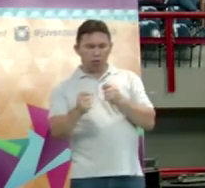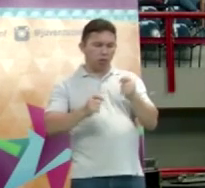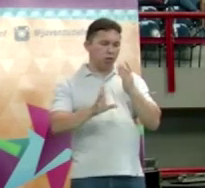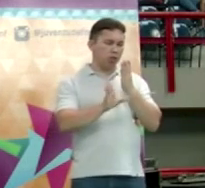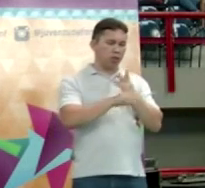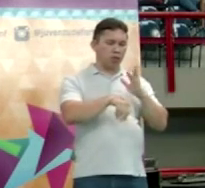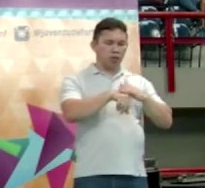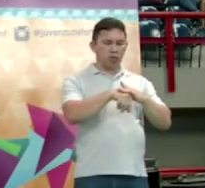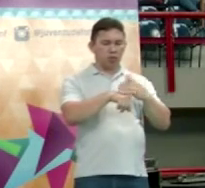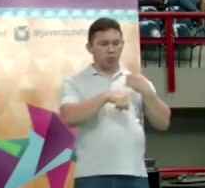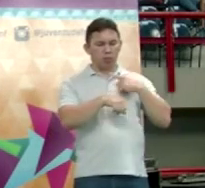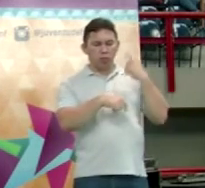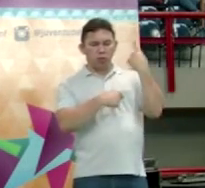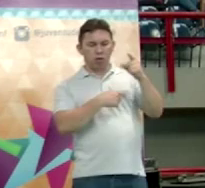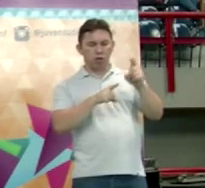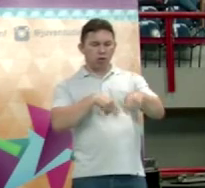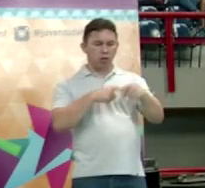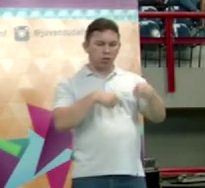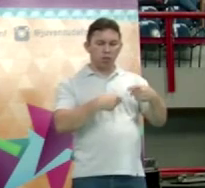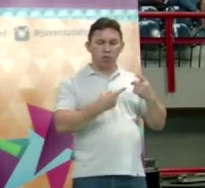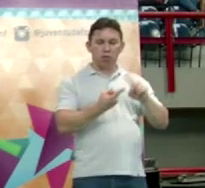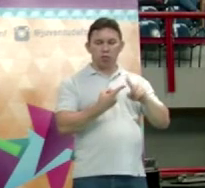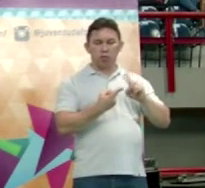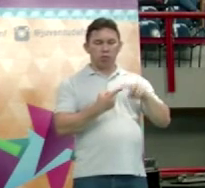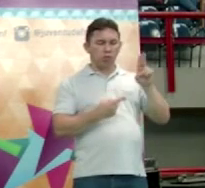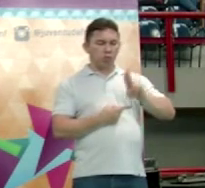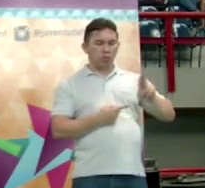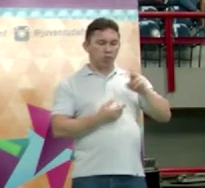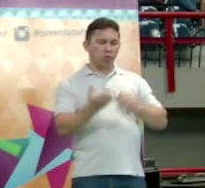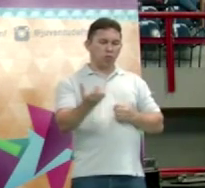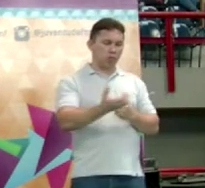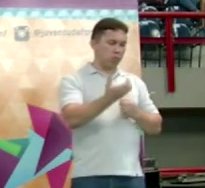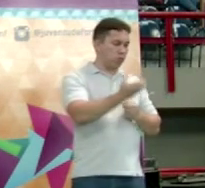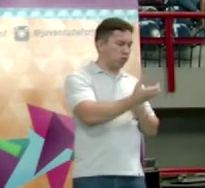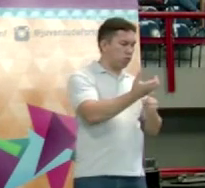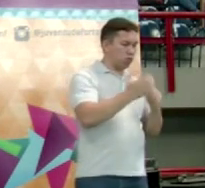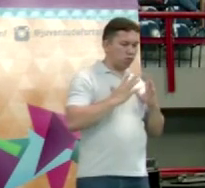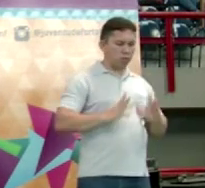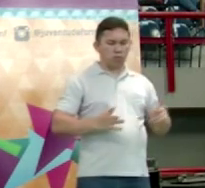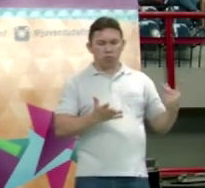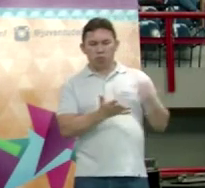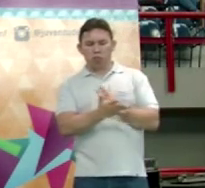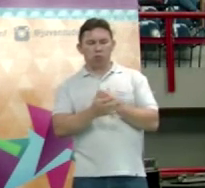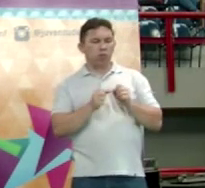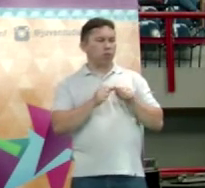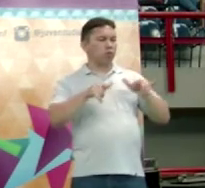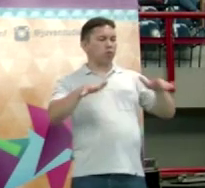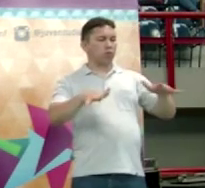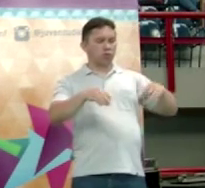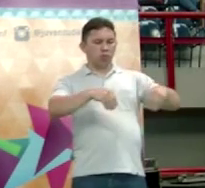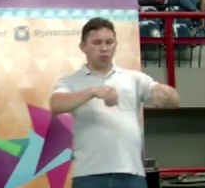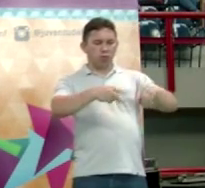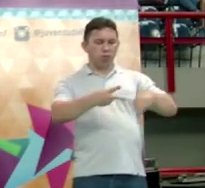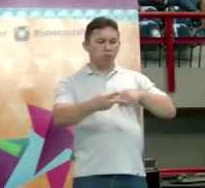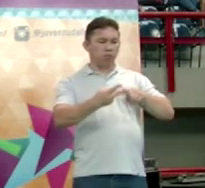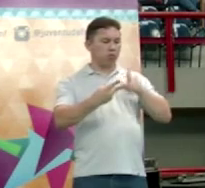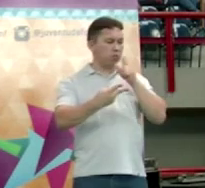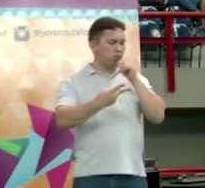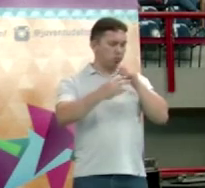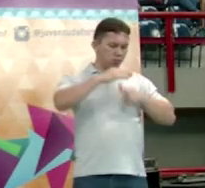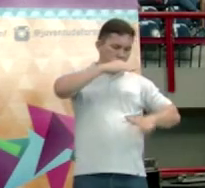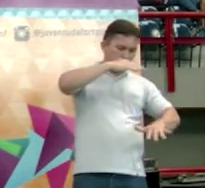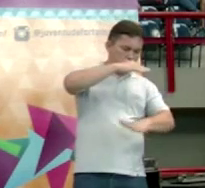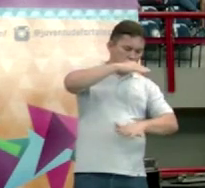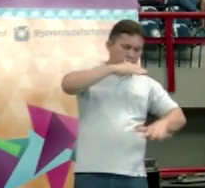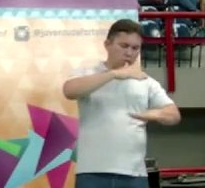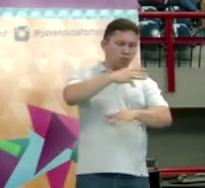pragas agrícolas. Por outro lado, o uso frequente dos agrotóxicos pode causar contaminação em solos, águas